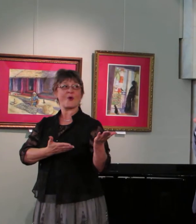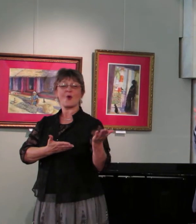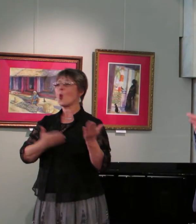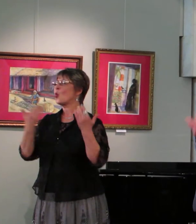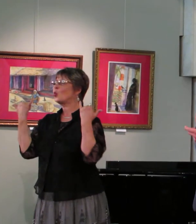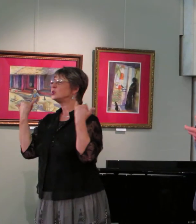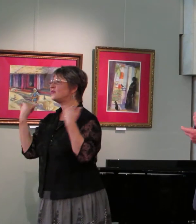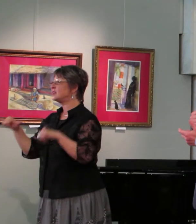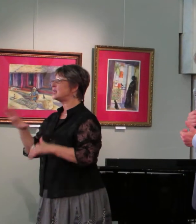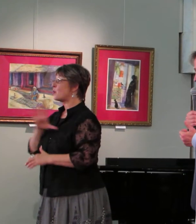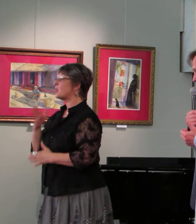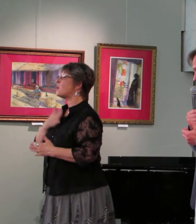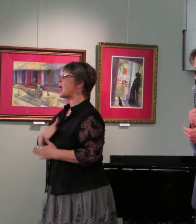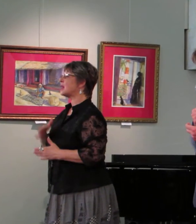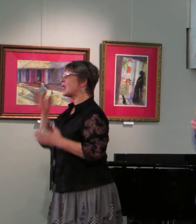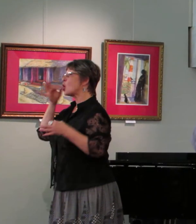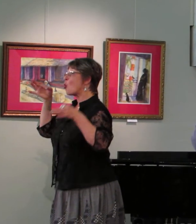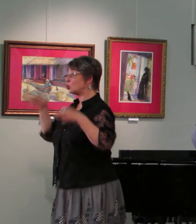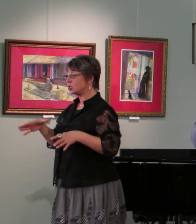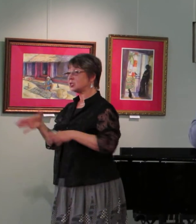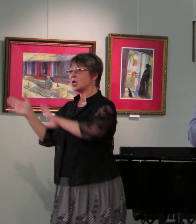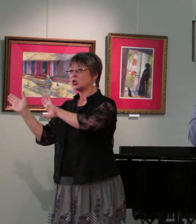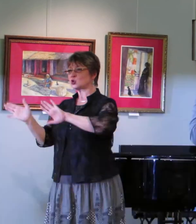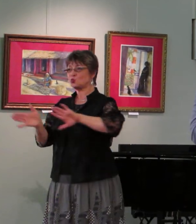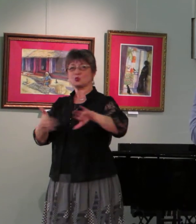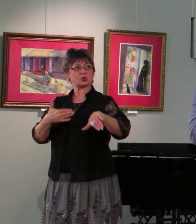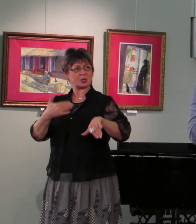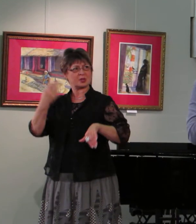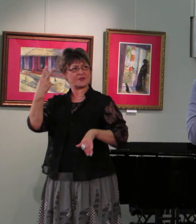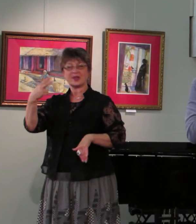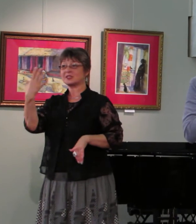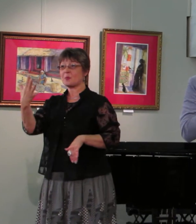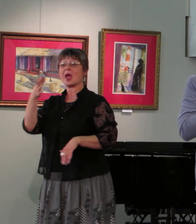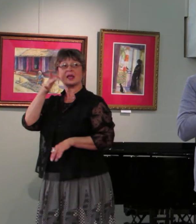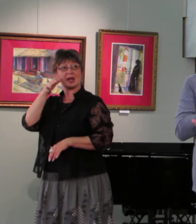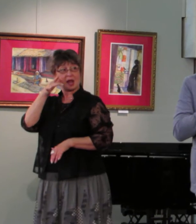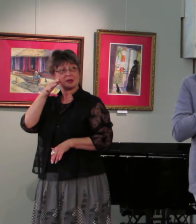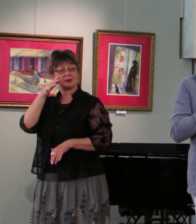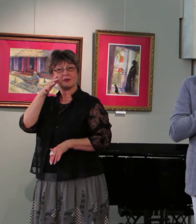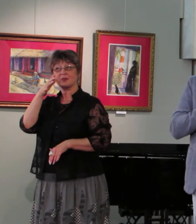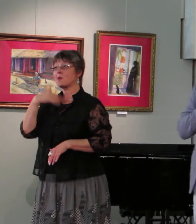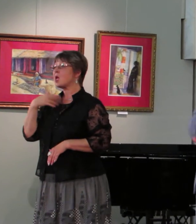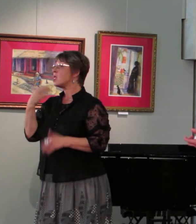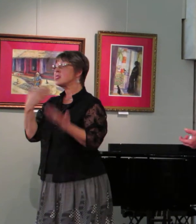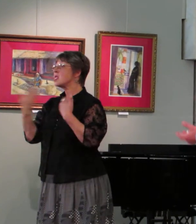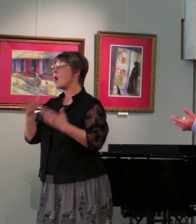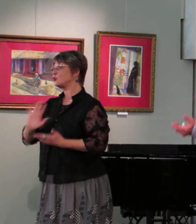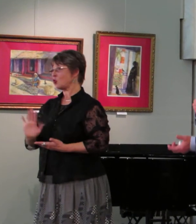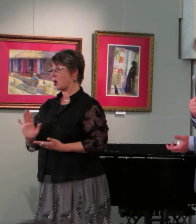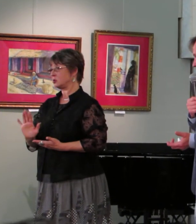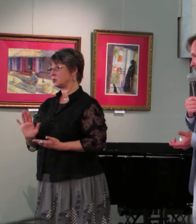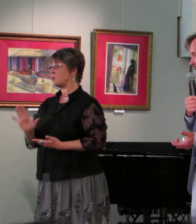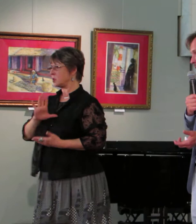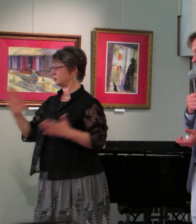Для меня удивительная была приятная неожиданность. Спустя, наверное, лет 25, когда просто мы не общались,